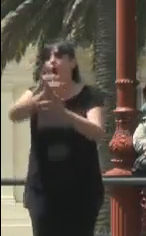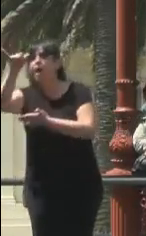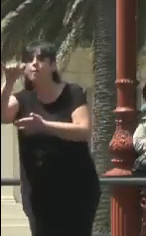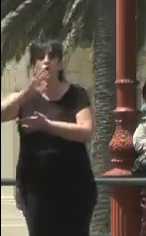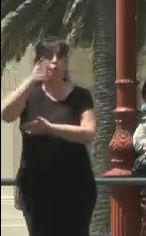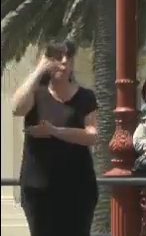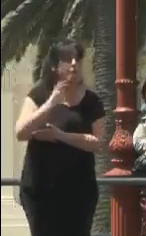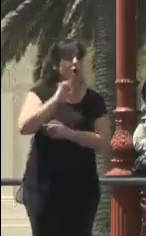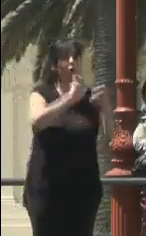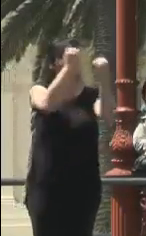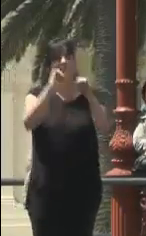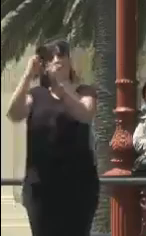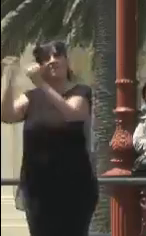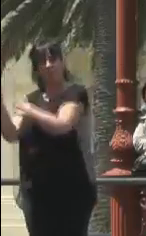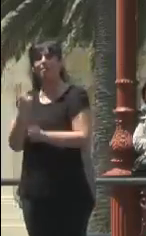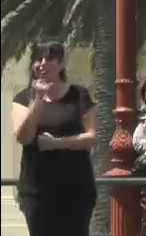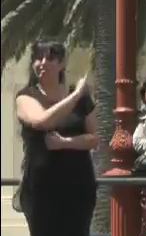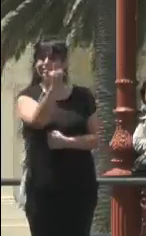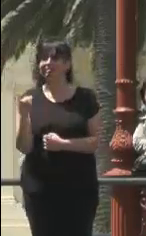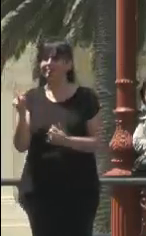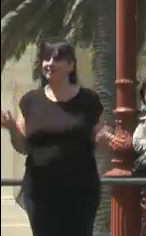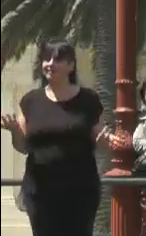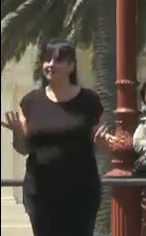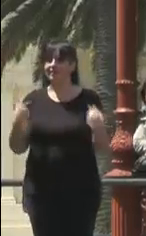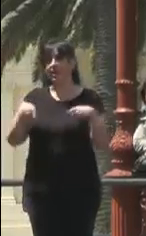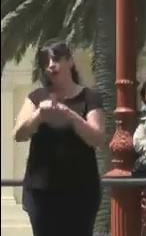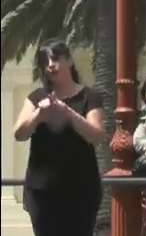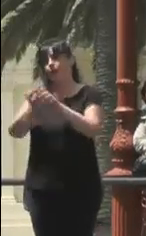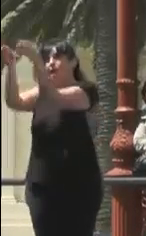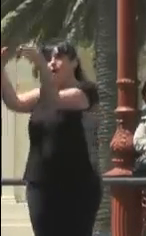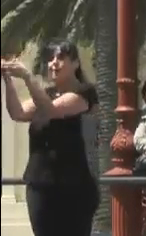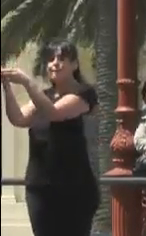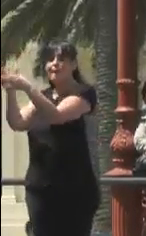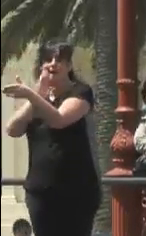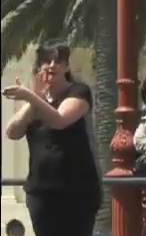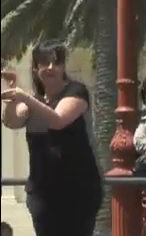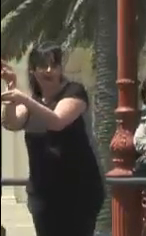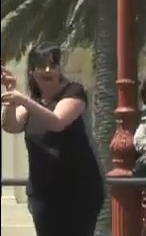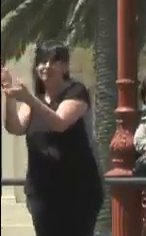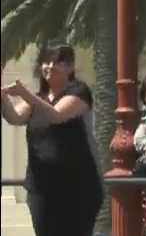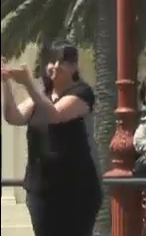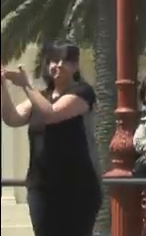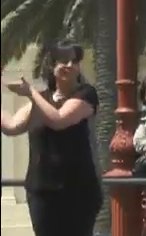sin dinero. Siempre hay dinero para satisfacer a la oligarquía. Siempre aparece el dinero.